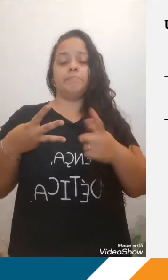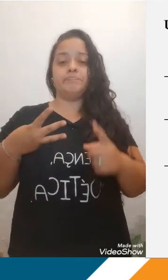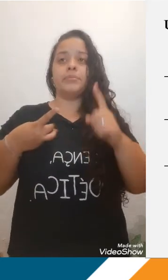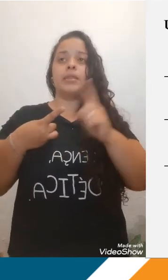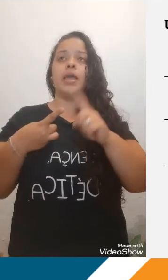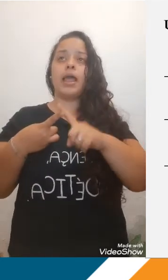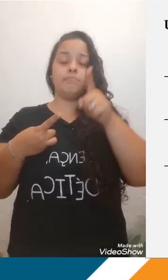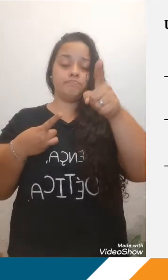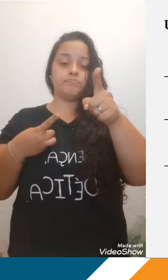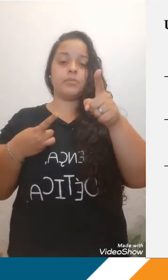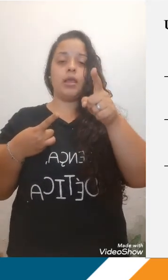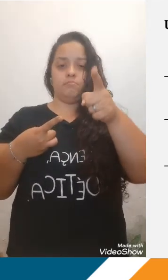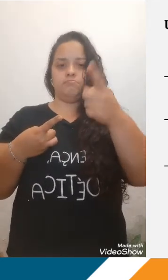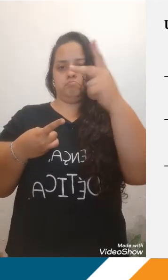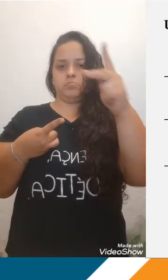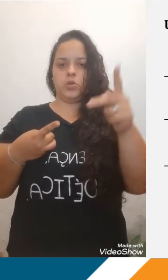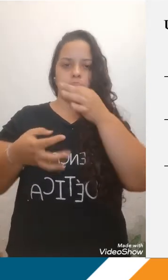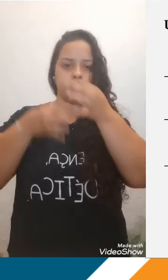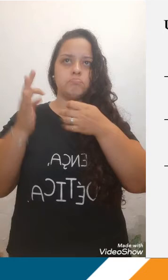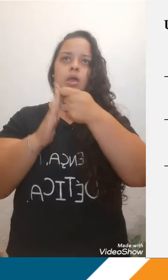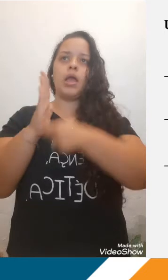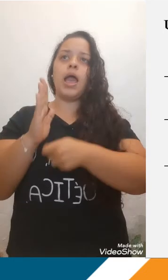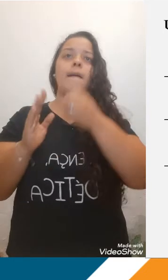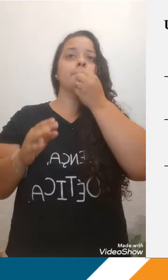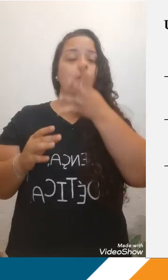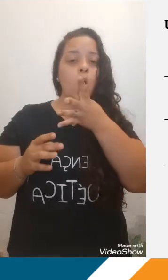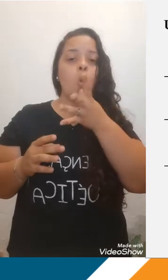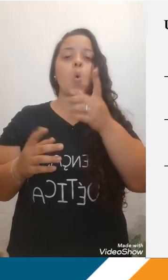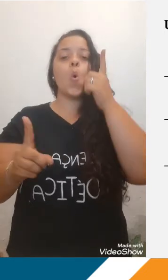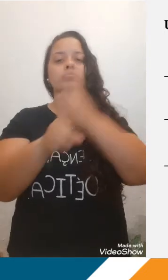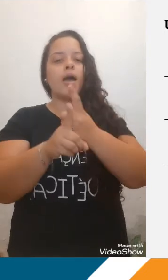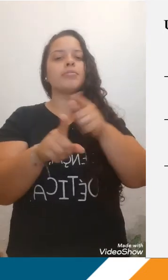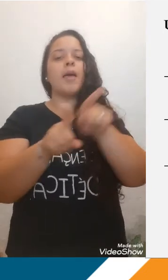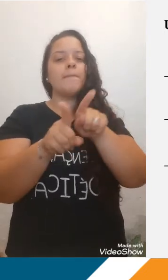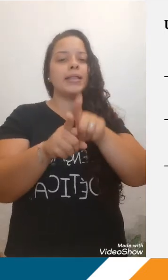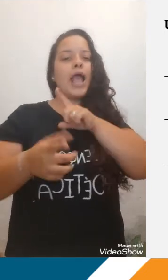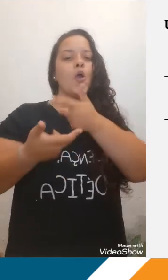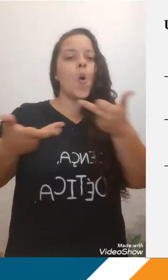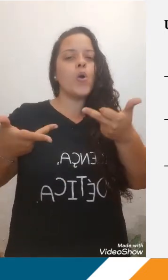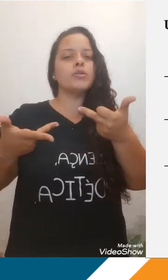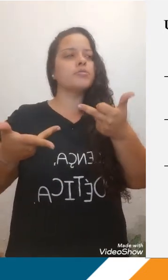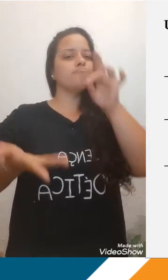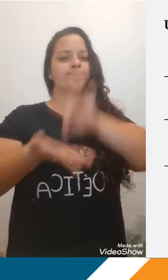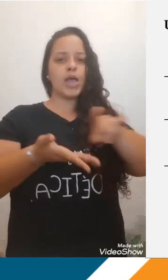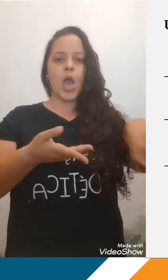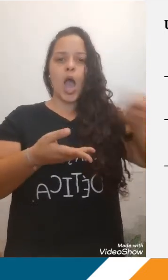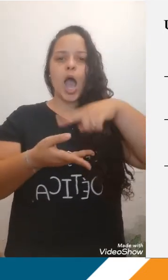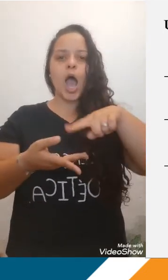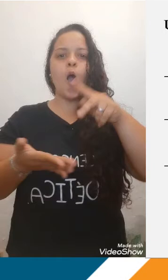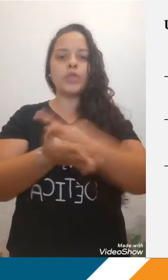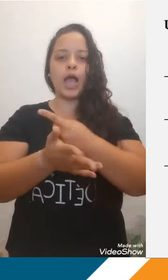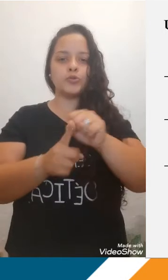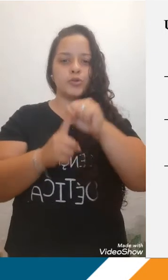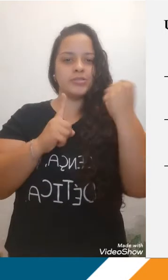O repertório ele deve ser encontrável e verificável dentro da sociedade, de alguma maneira, né? Tudo que